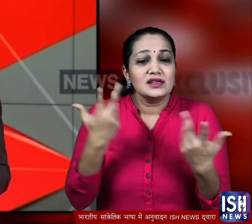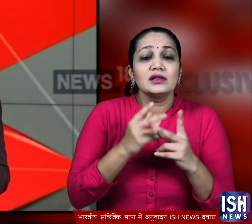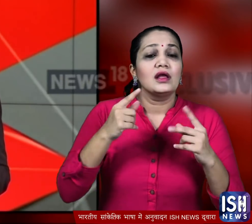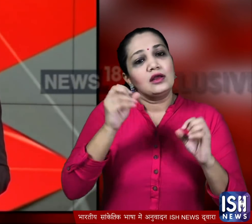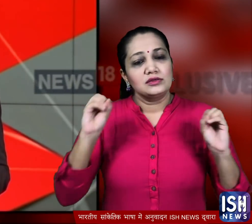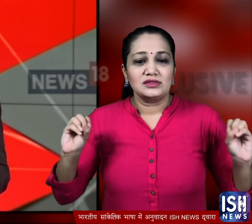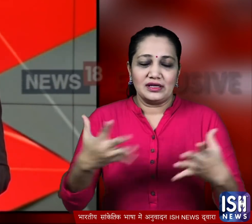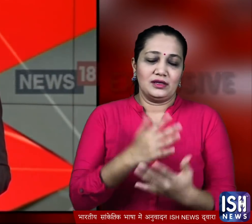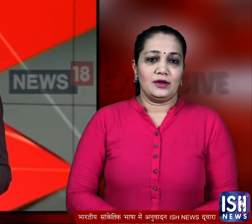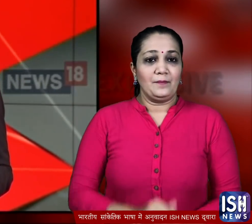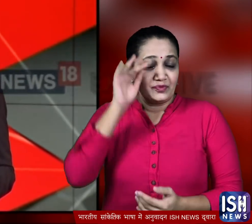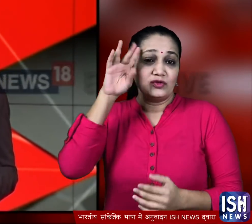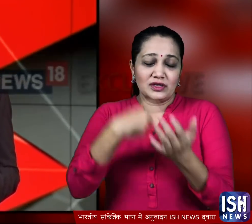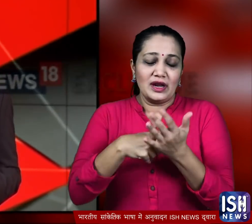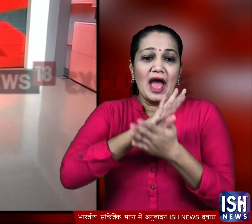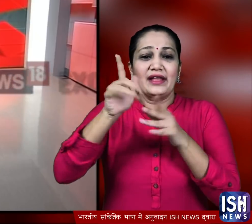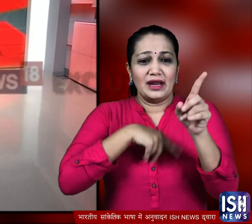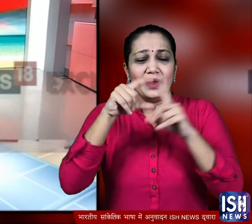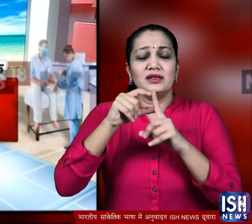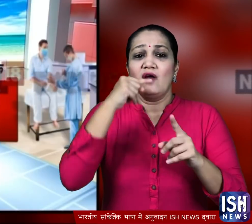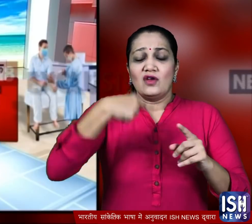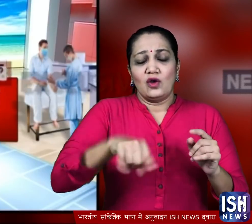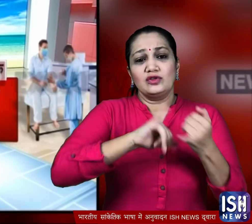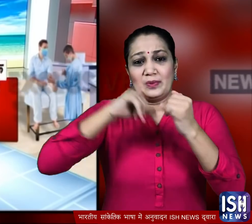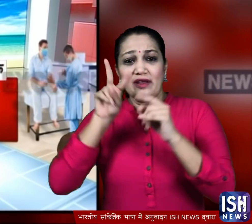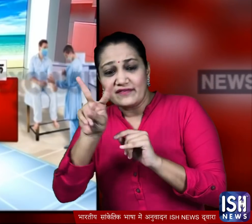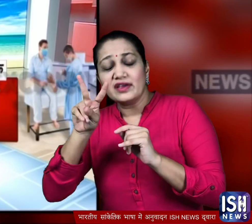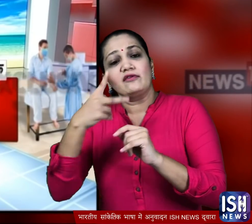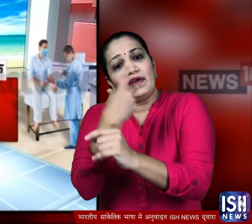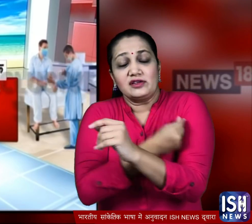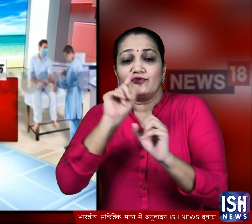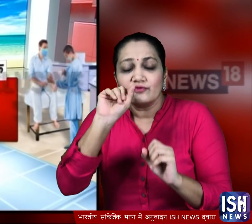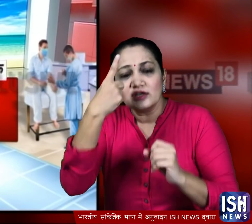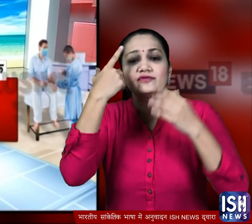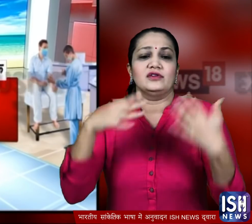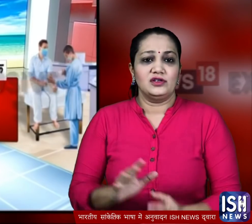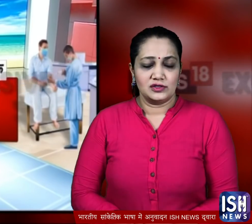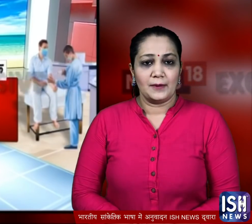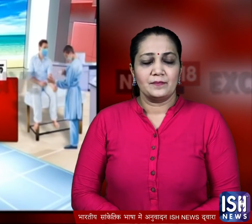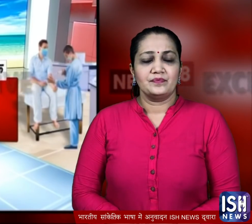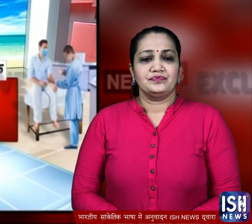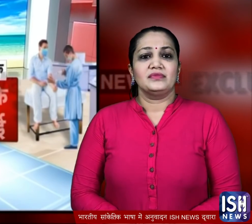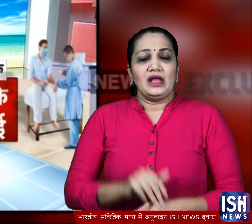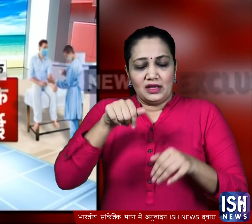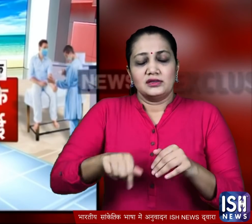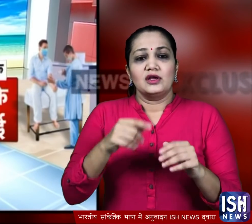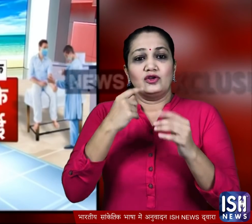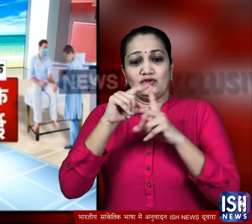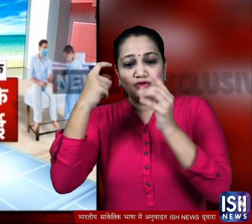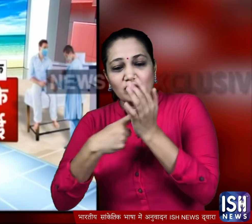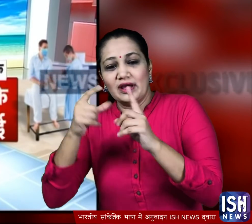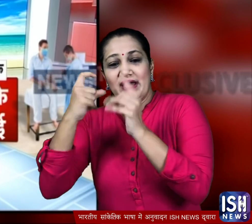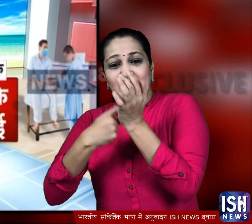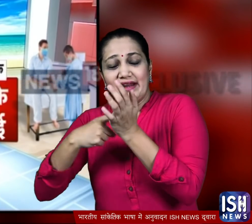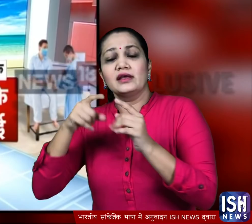शुरू हो गया। न्यूज़ 18 के विक्रांत यादव की रिपोर्ट है कि हैदराबाद में रूस की स्पुतनिक वी की पहली डोज लगाई गई, जो भारत में इसे बनाने वाली दवा